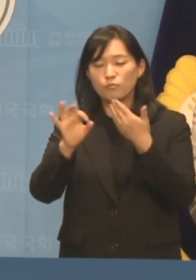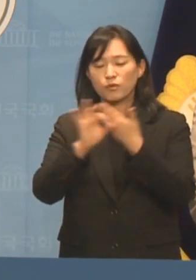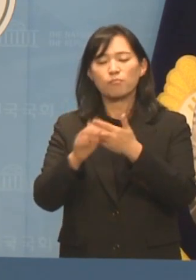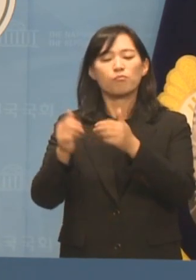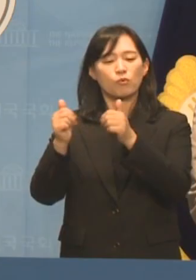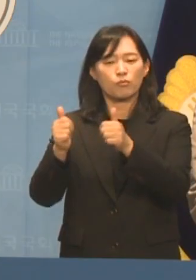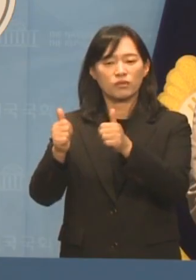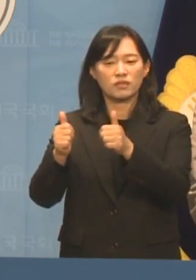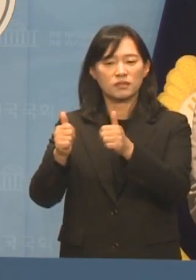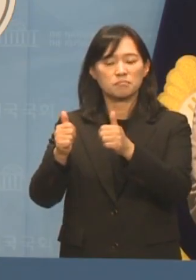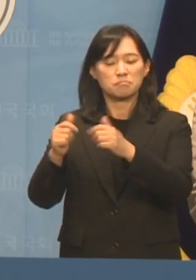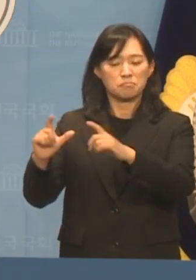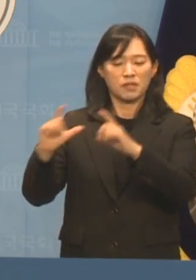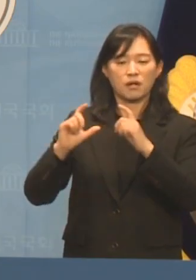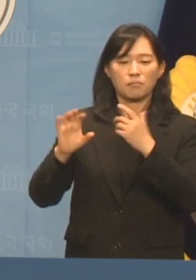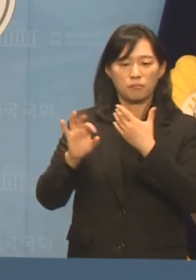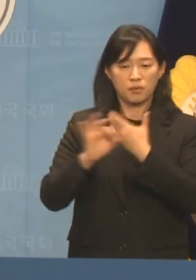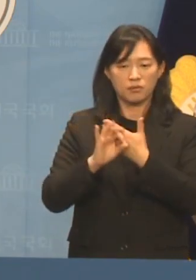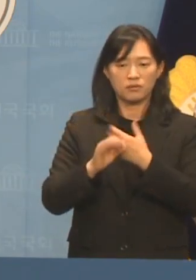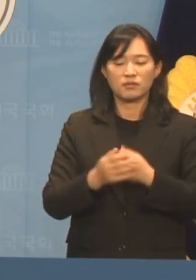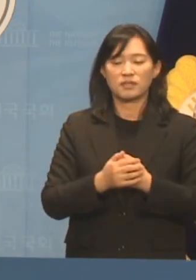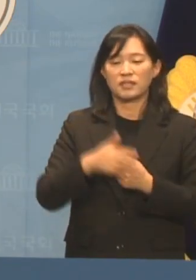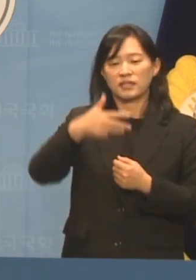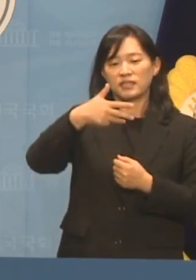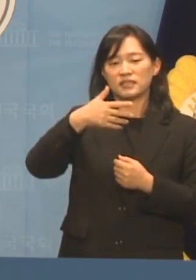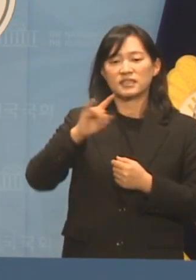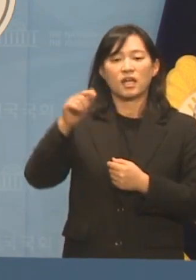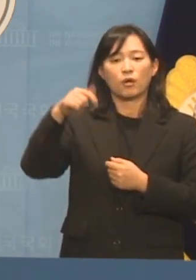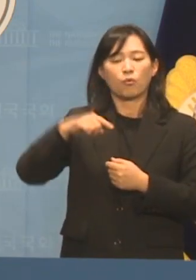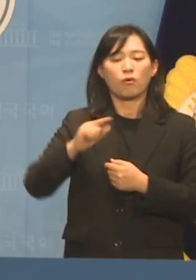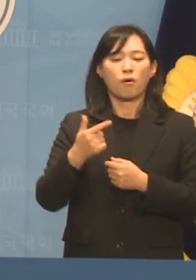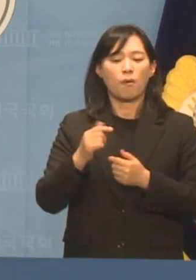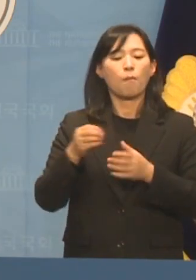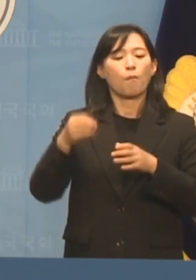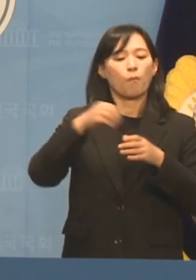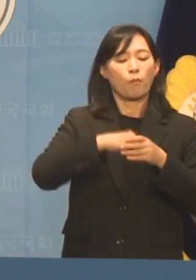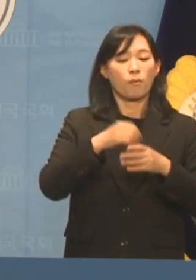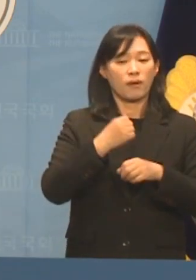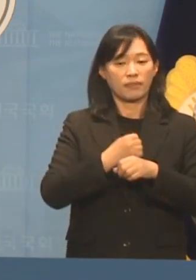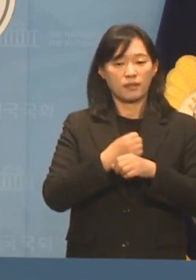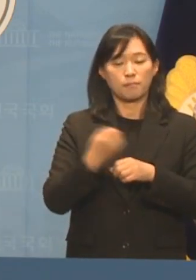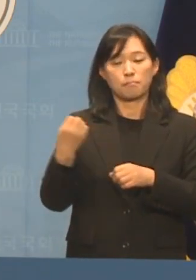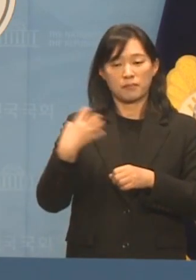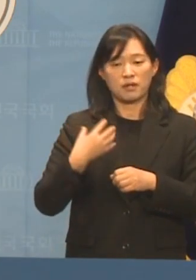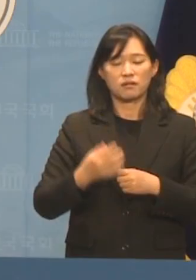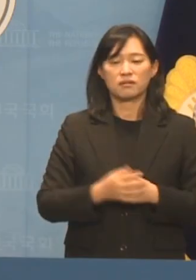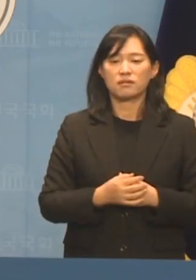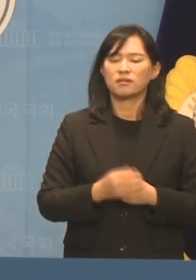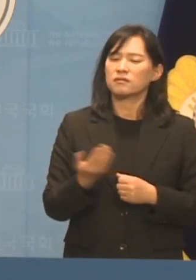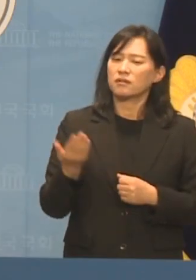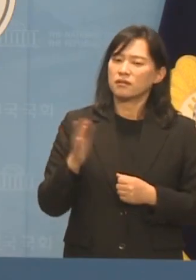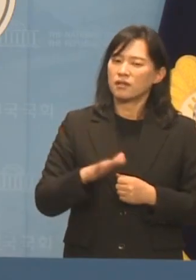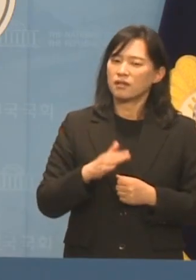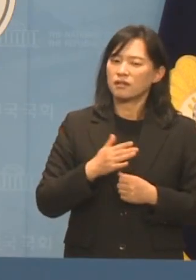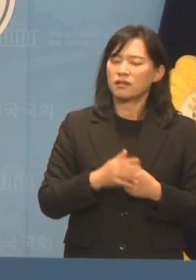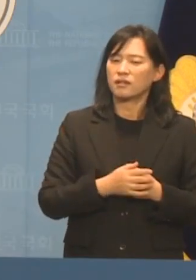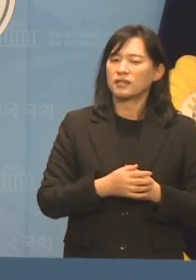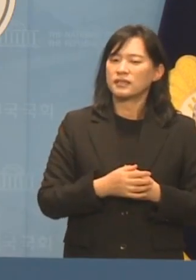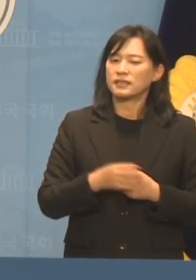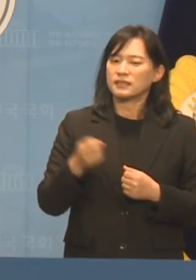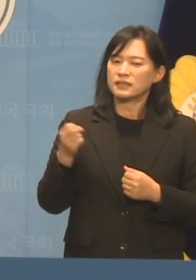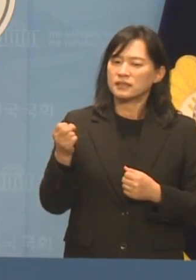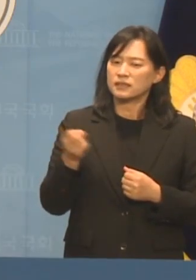법원이 그렇게 얘기한다면 상거래 채권으로 포함시킬 수 있겠다라고는 말했습니다만은